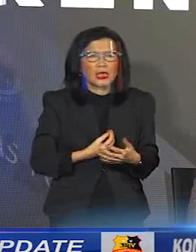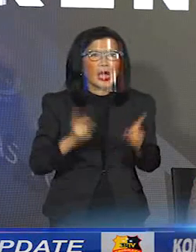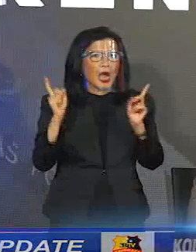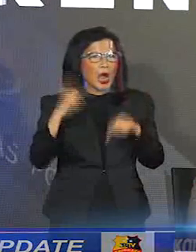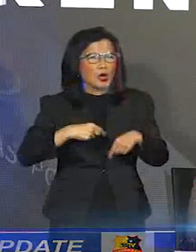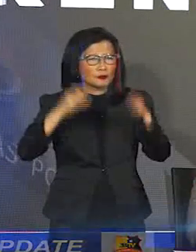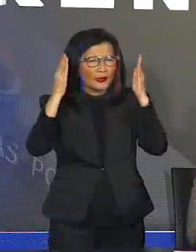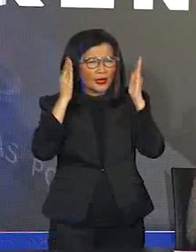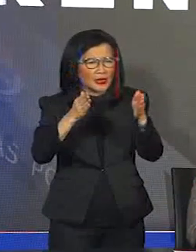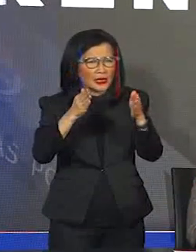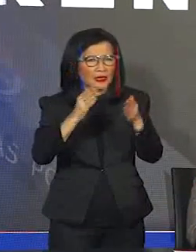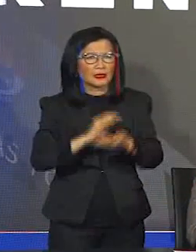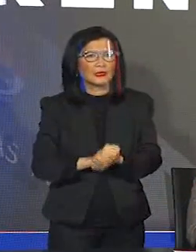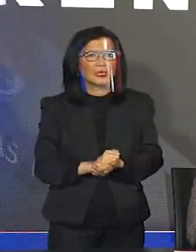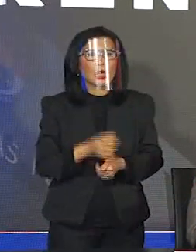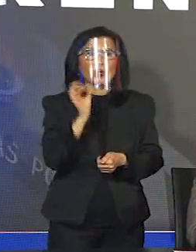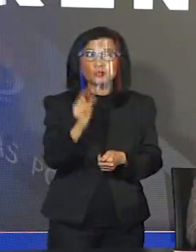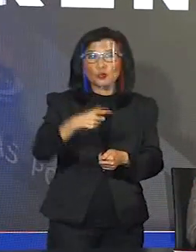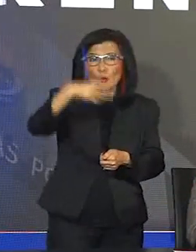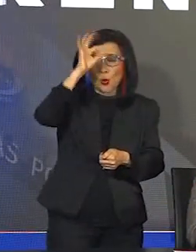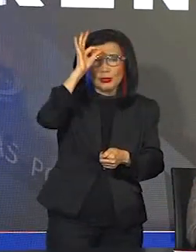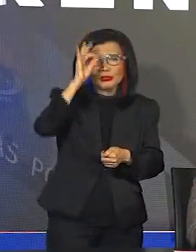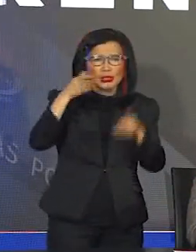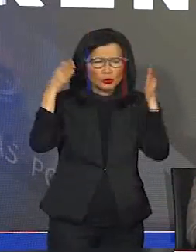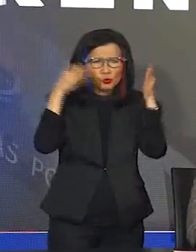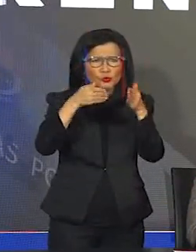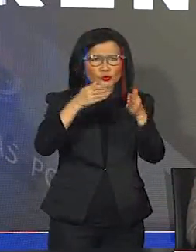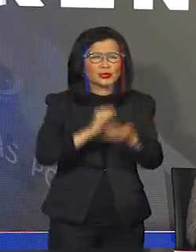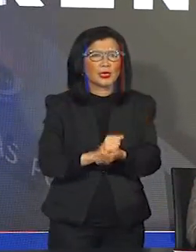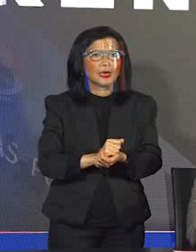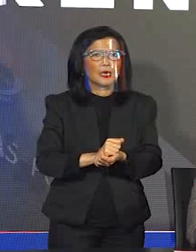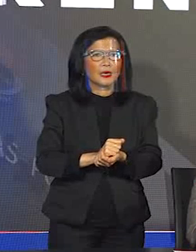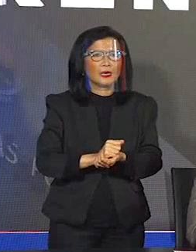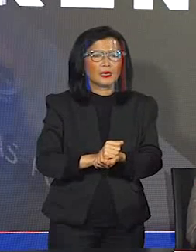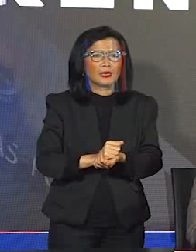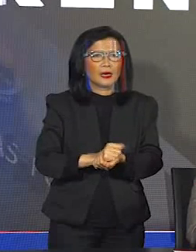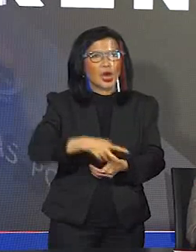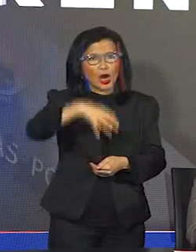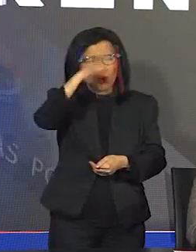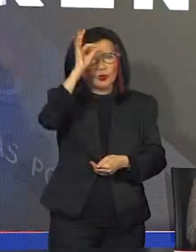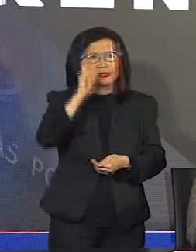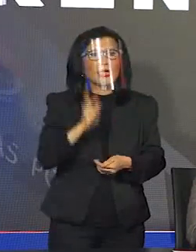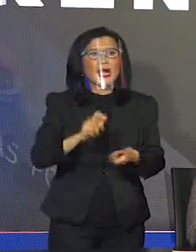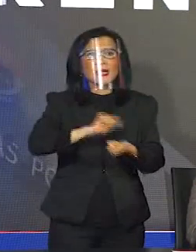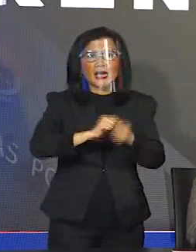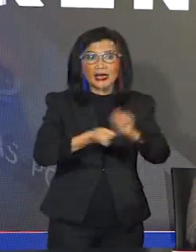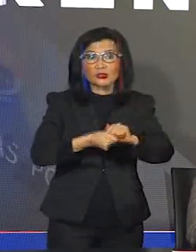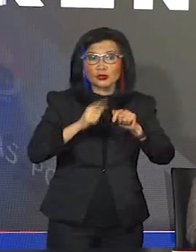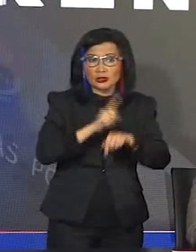menjadi atensi bagi Polri, khususnya jajaran yang ada kasus